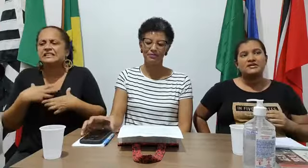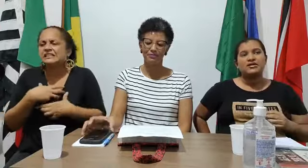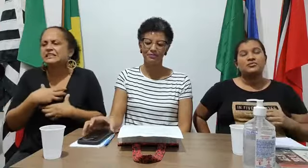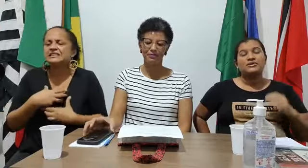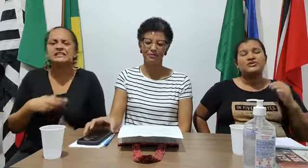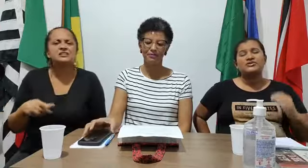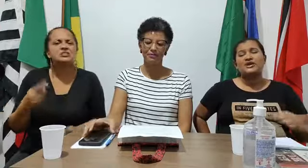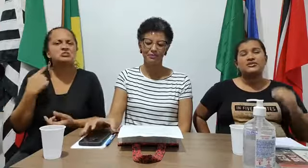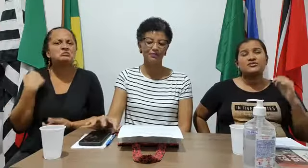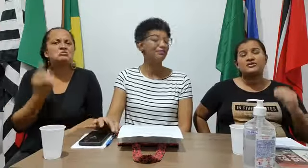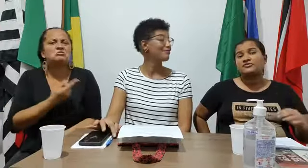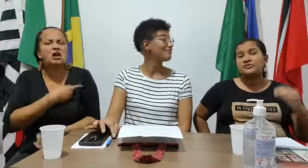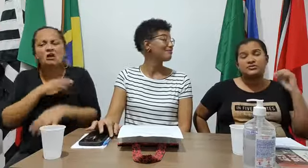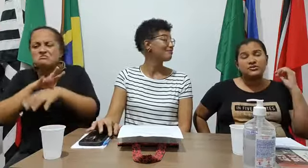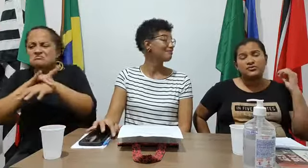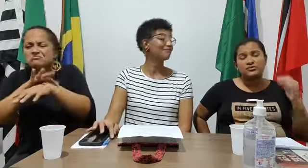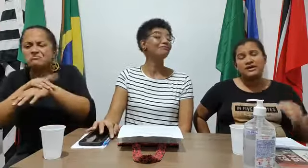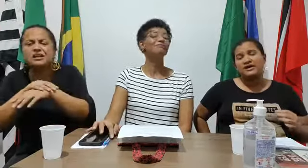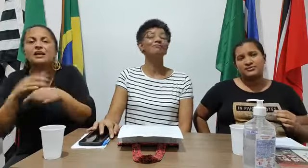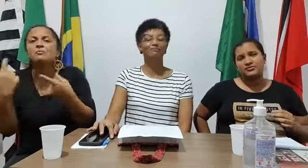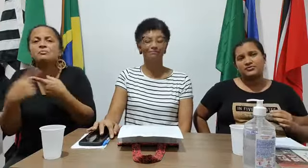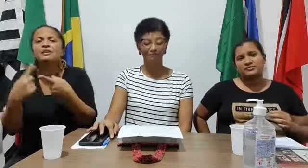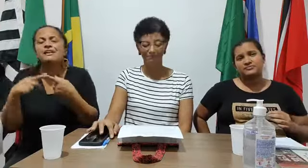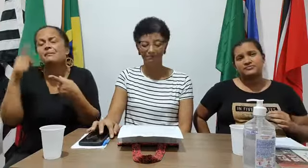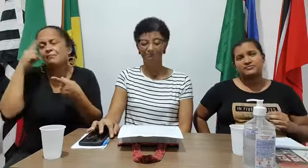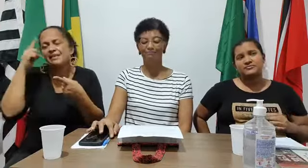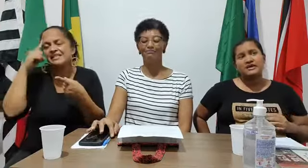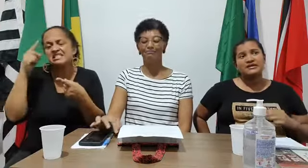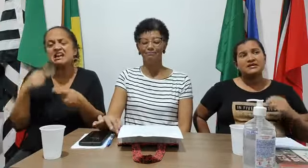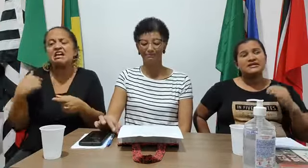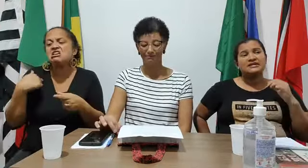adoece? Porque a gente quer resolver na força do nosso braço.